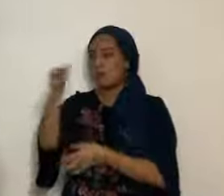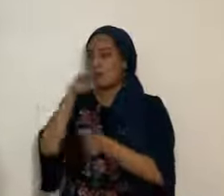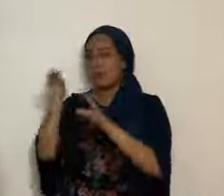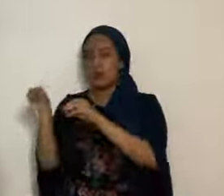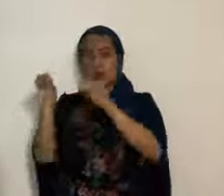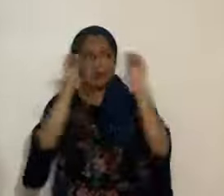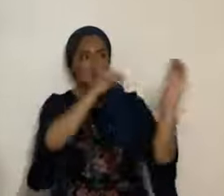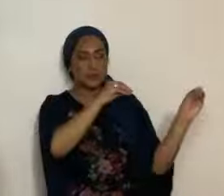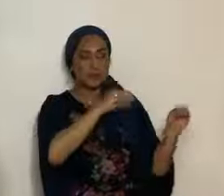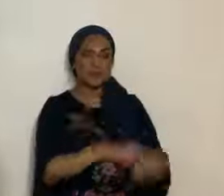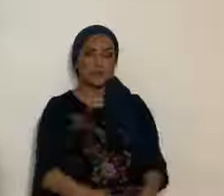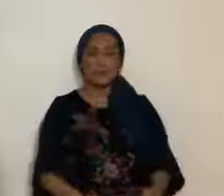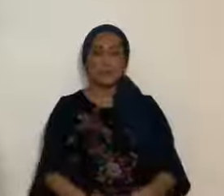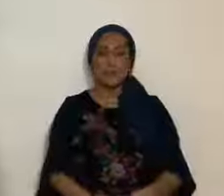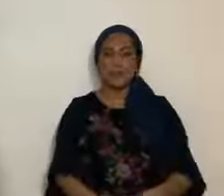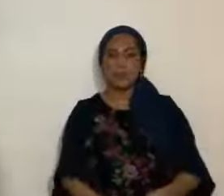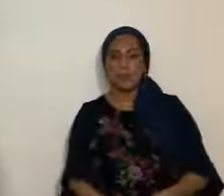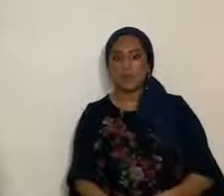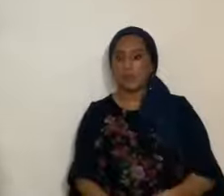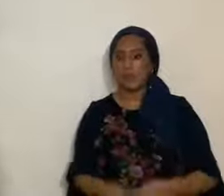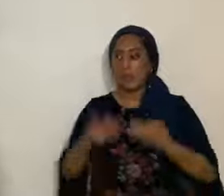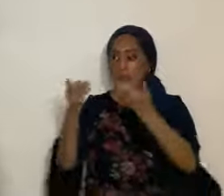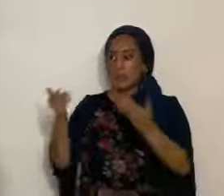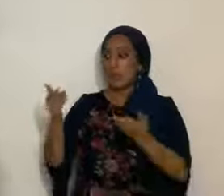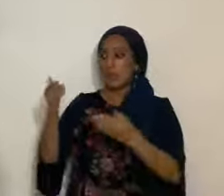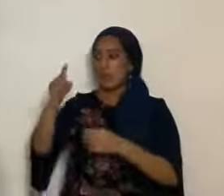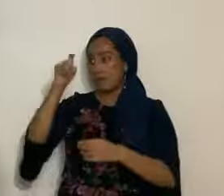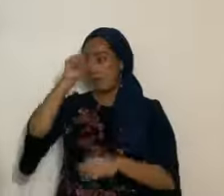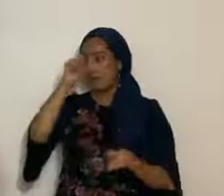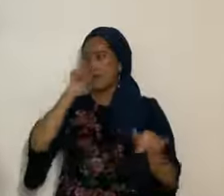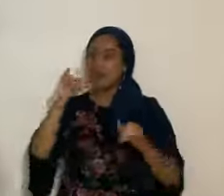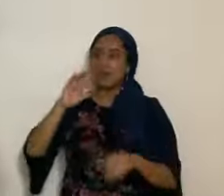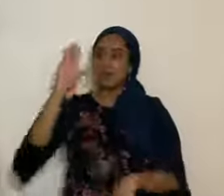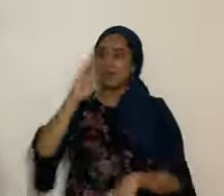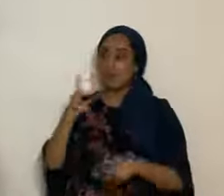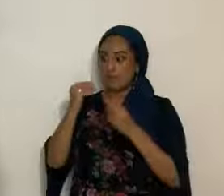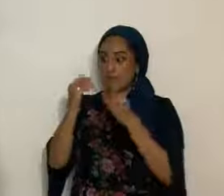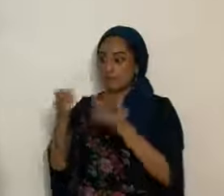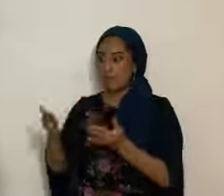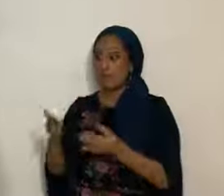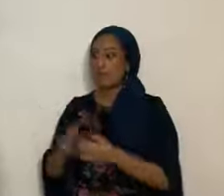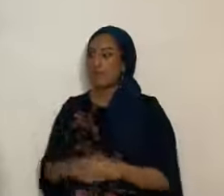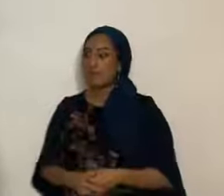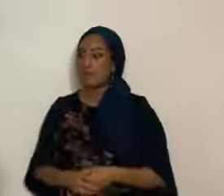puesto. Y darás la copa a Faraón en su mano, como solías hacerlo cuando eras su copero. Verso